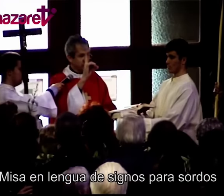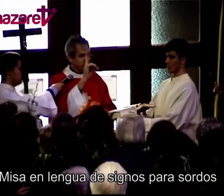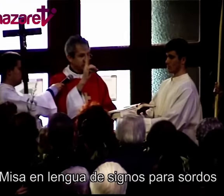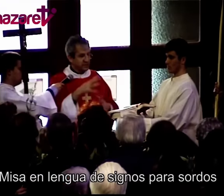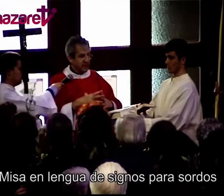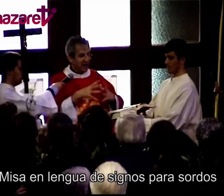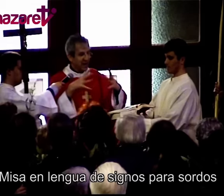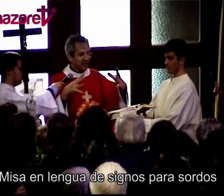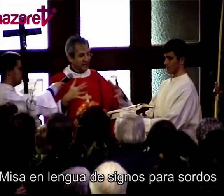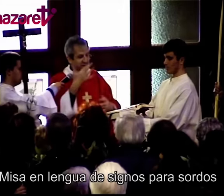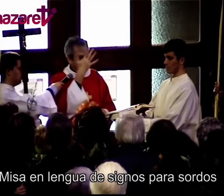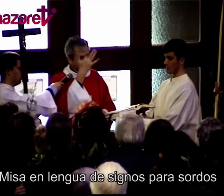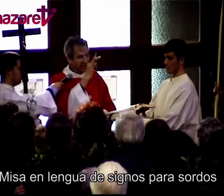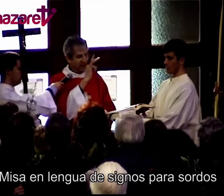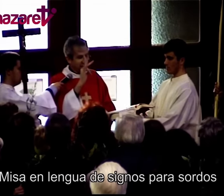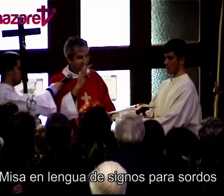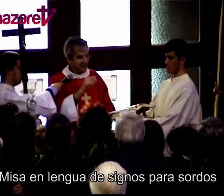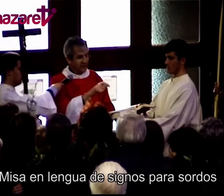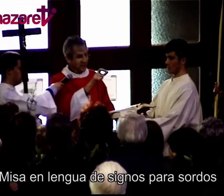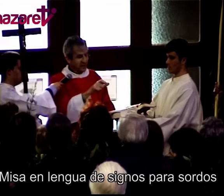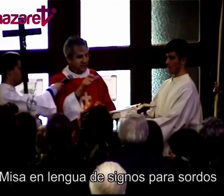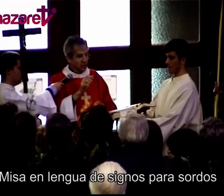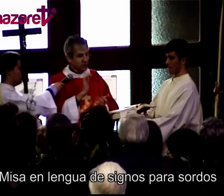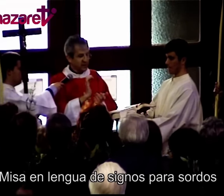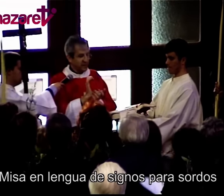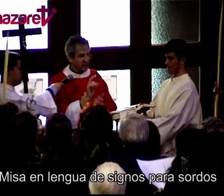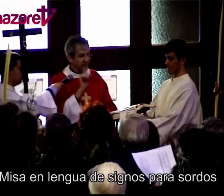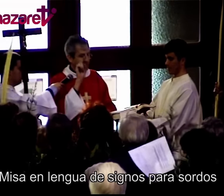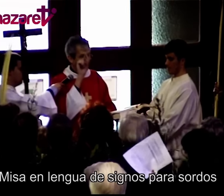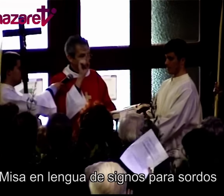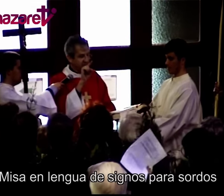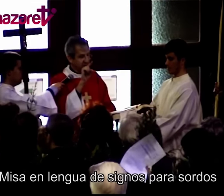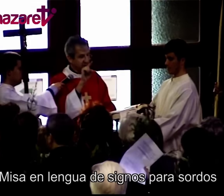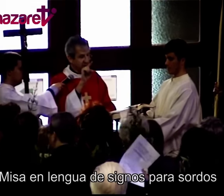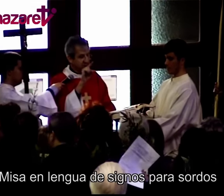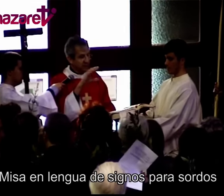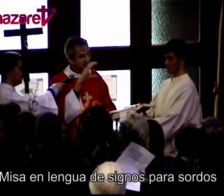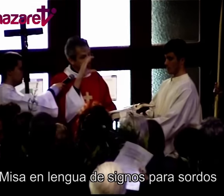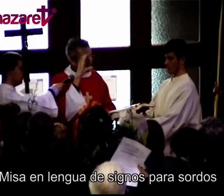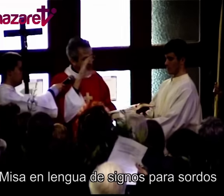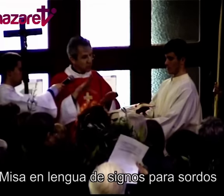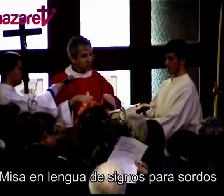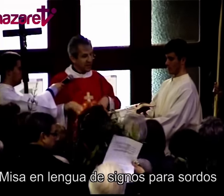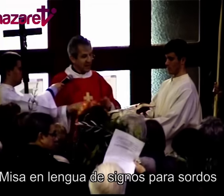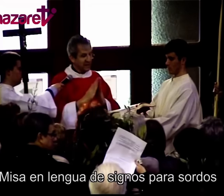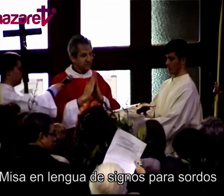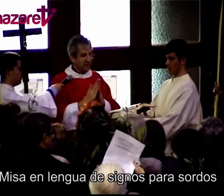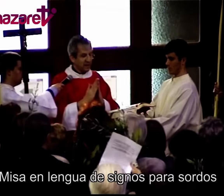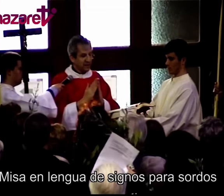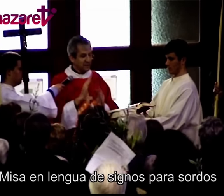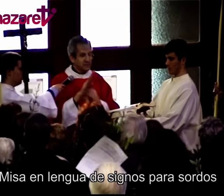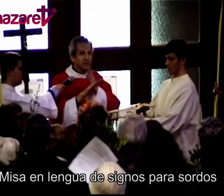Señor Dios, acrecienta la fe de los que esperan en ti y escucha